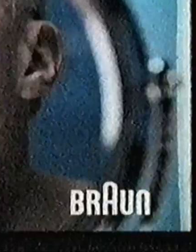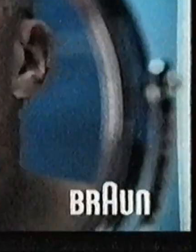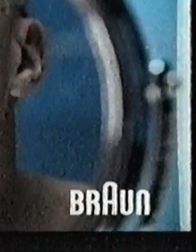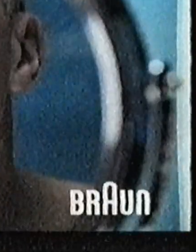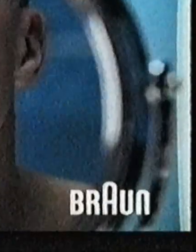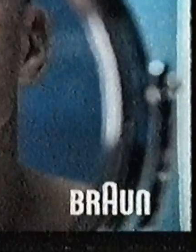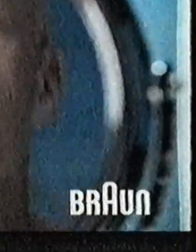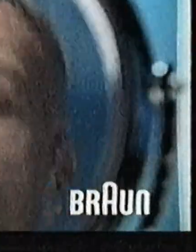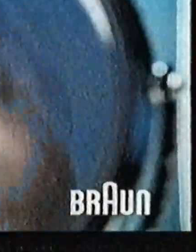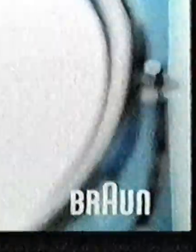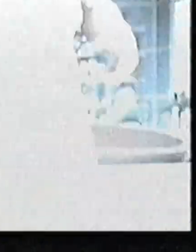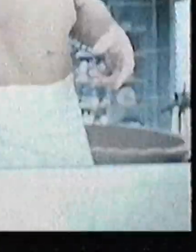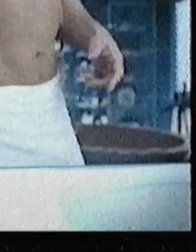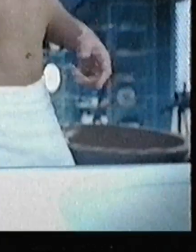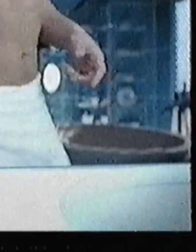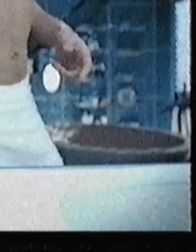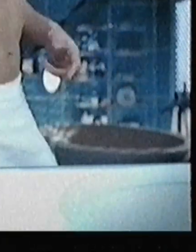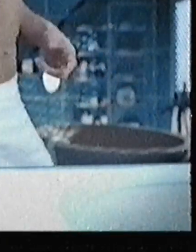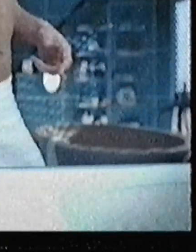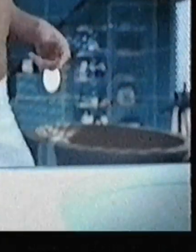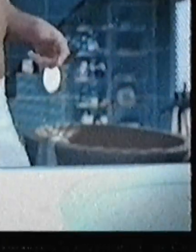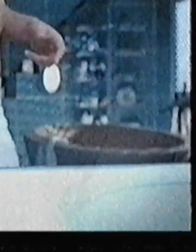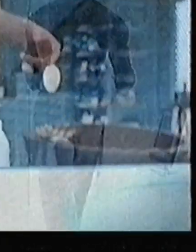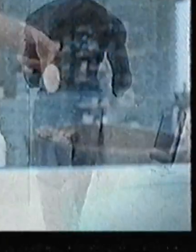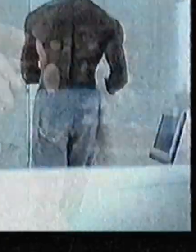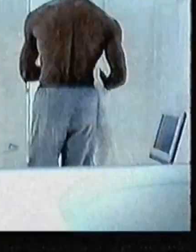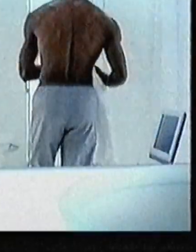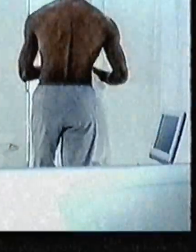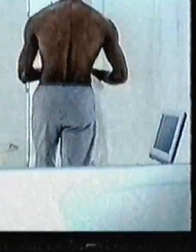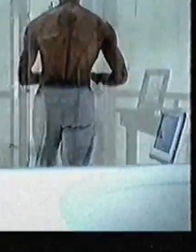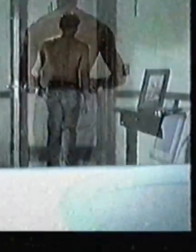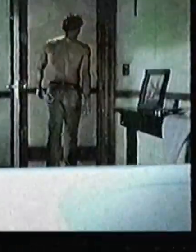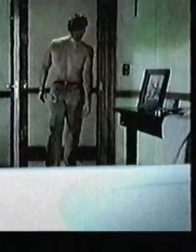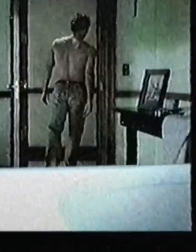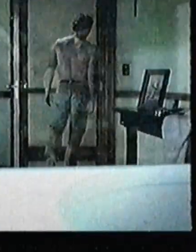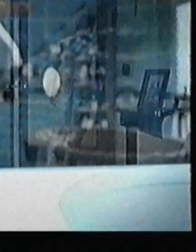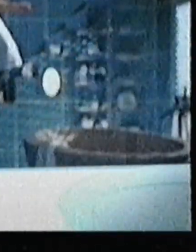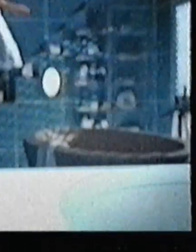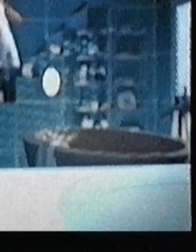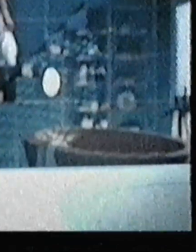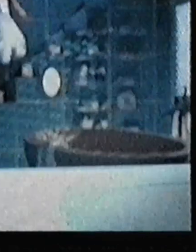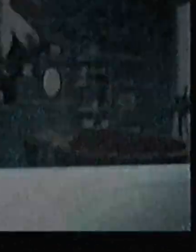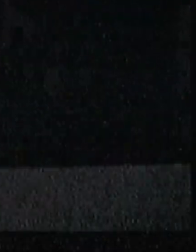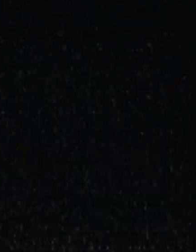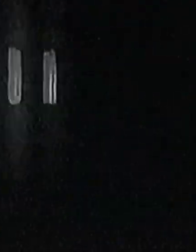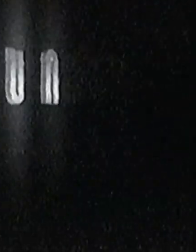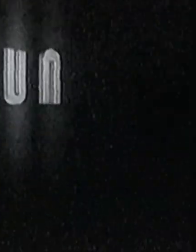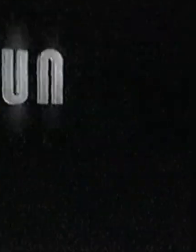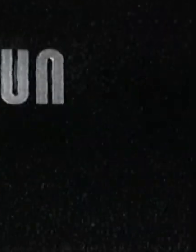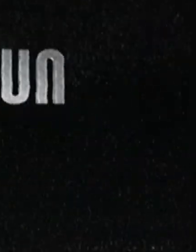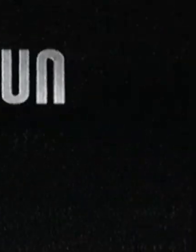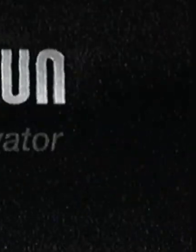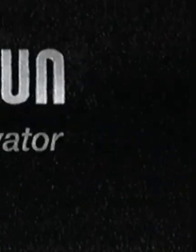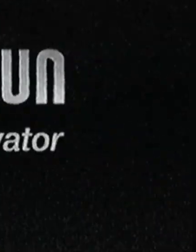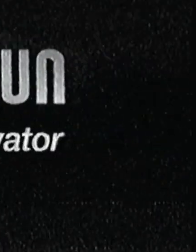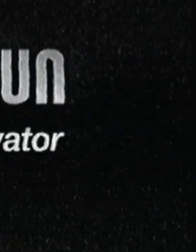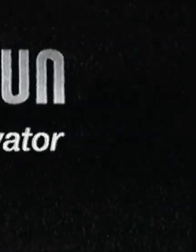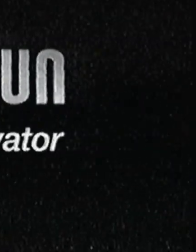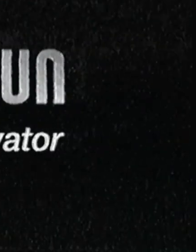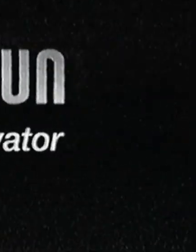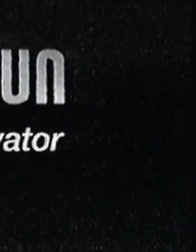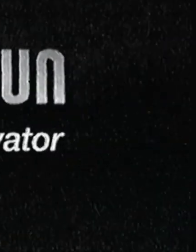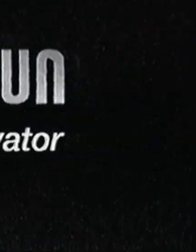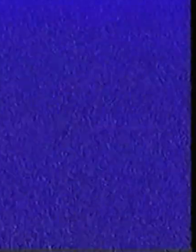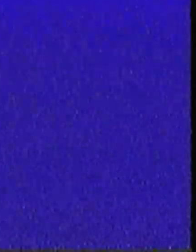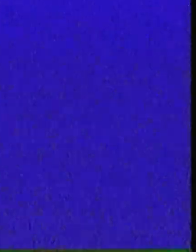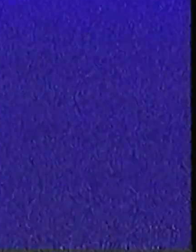de celui-ci. Avec le système de nettoyage automatique le plus performant au monde, le nouveau Braun Activator. Le meilleur rasoir auto-nettoyant au